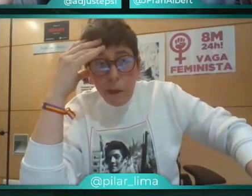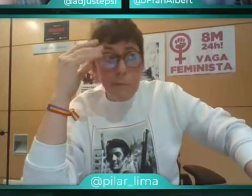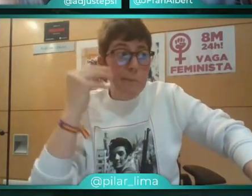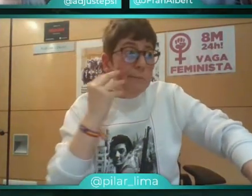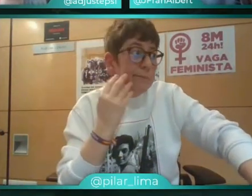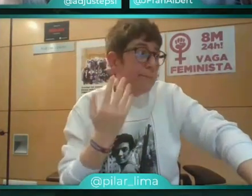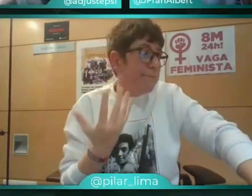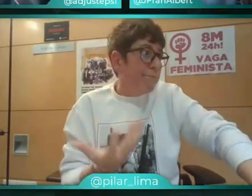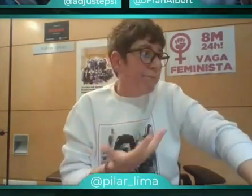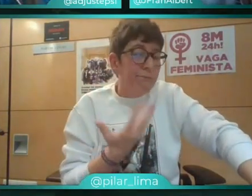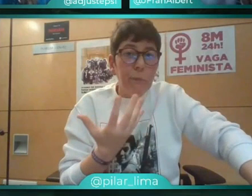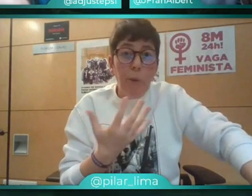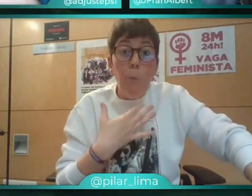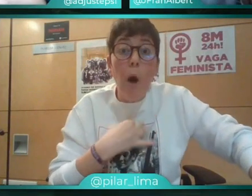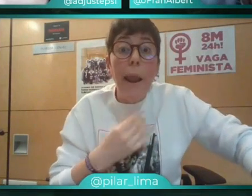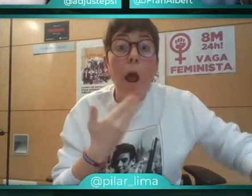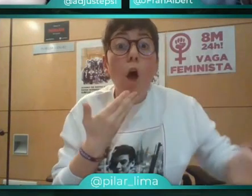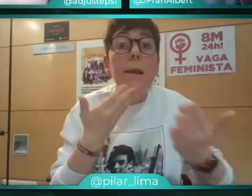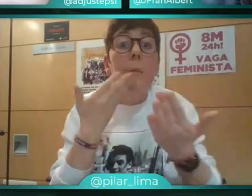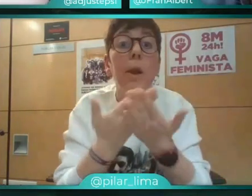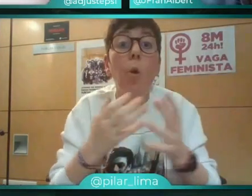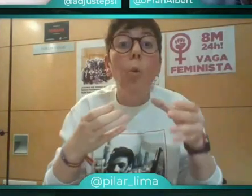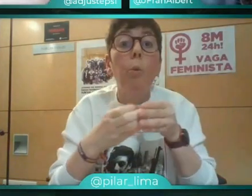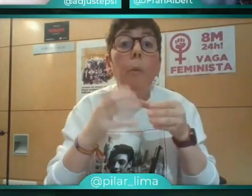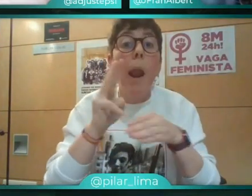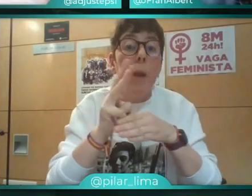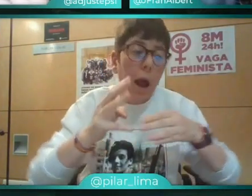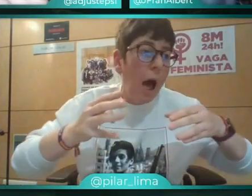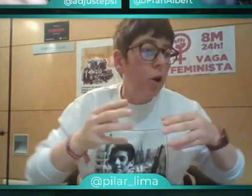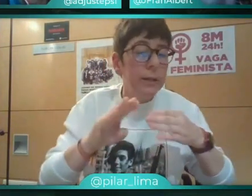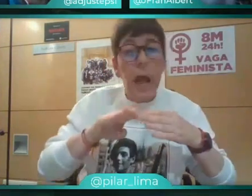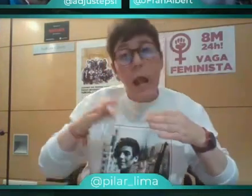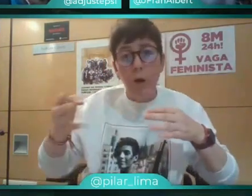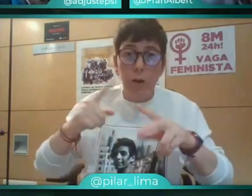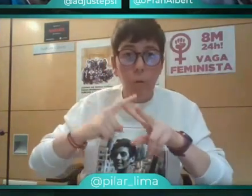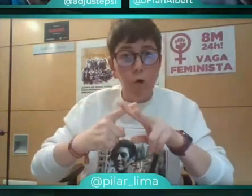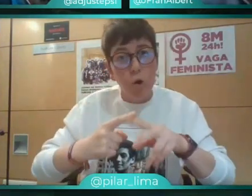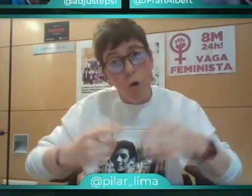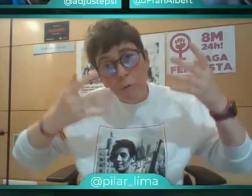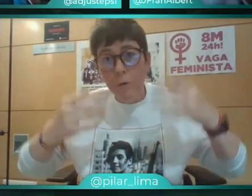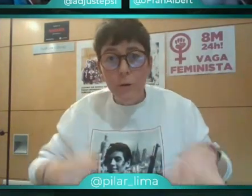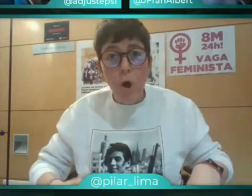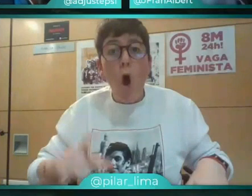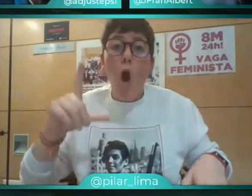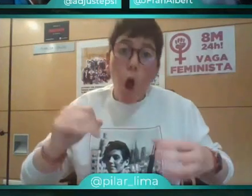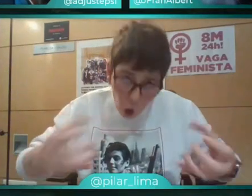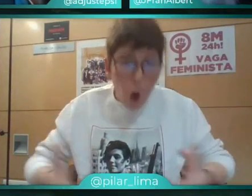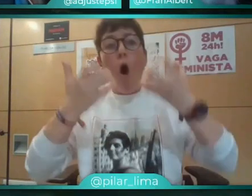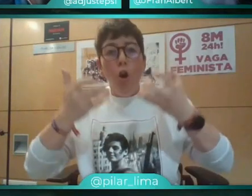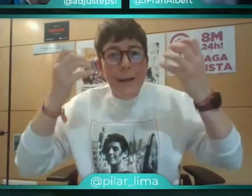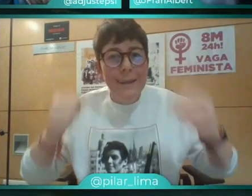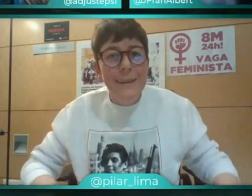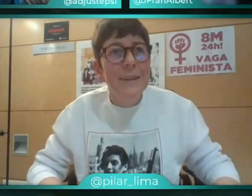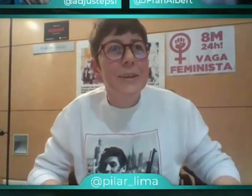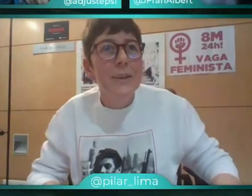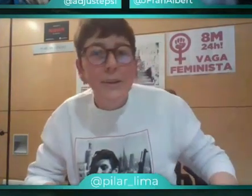no me lo puedo creer entonces claro puede que lo haya pedido el grupo parlamentario Claro porque al lado